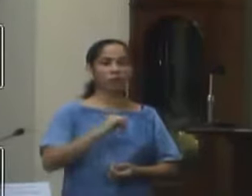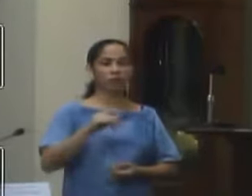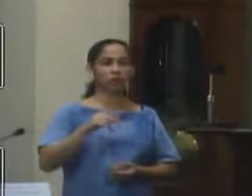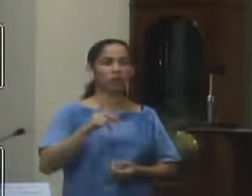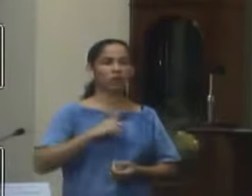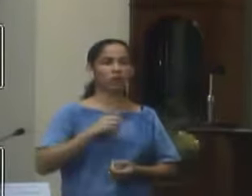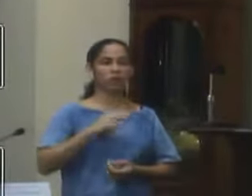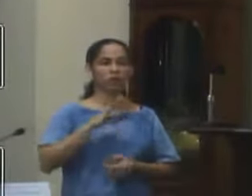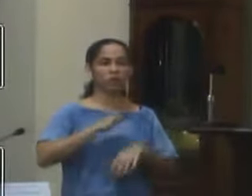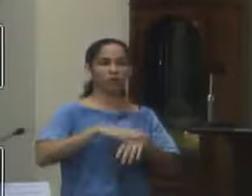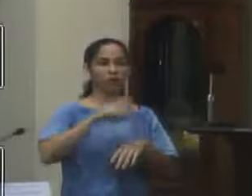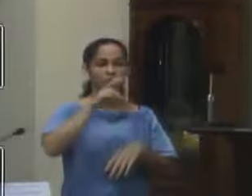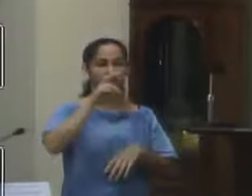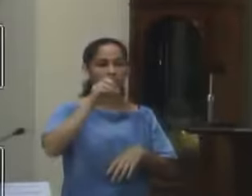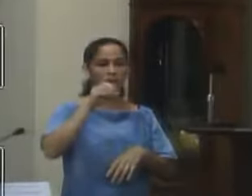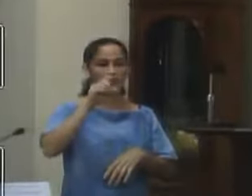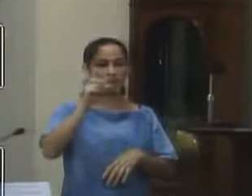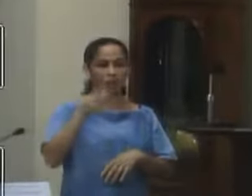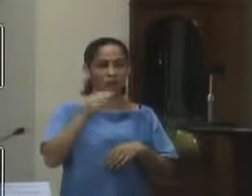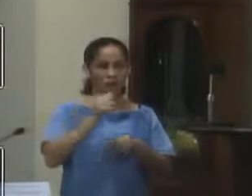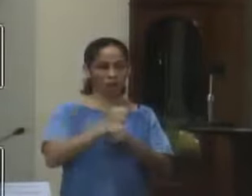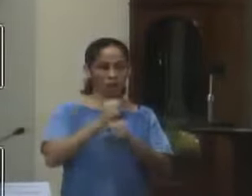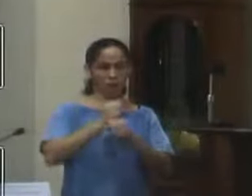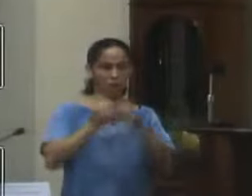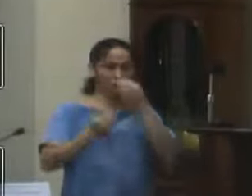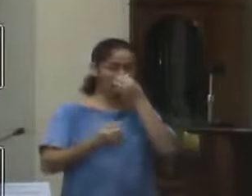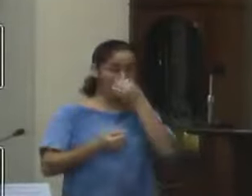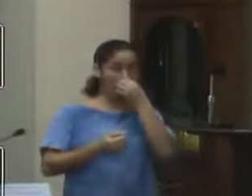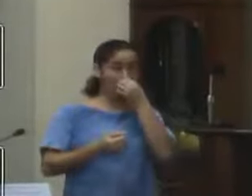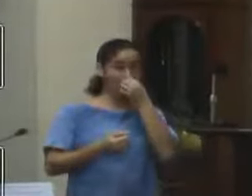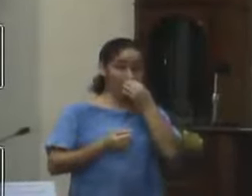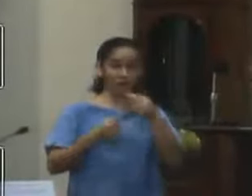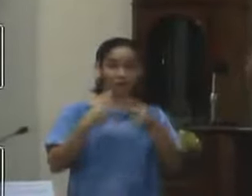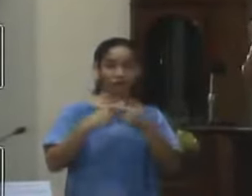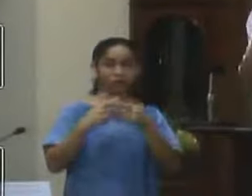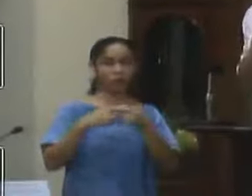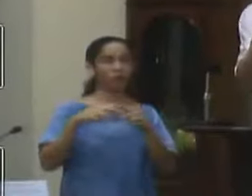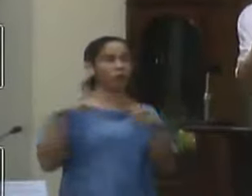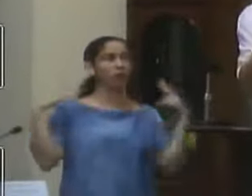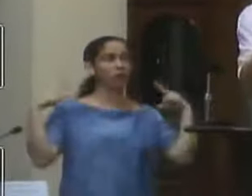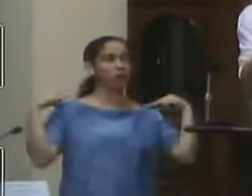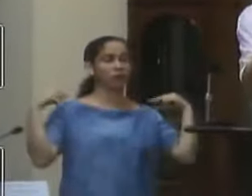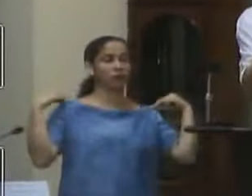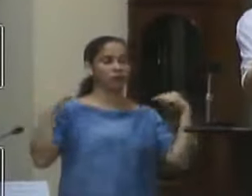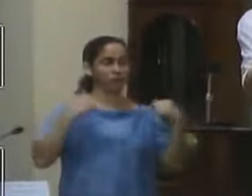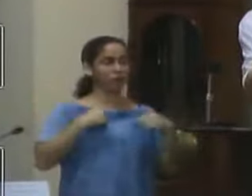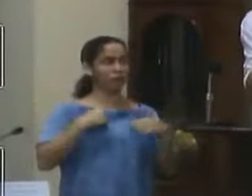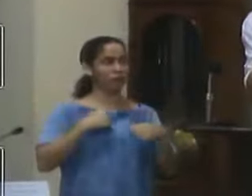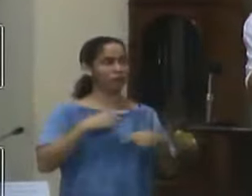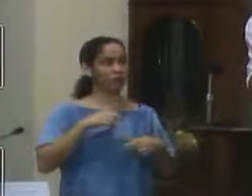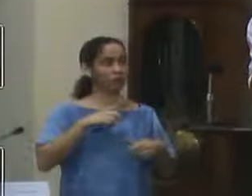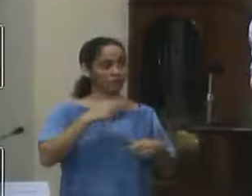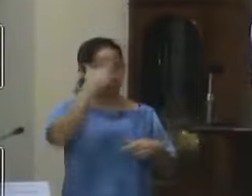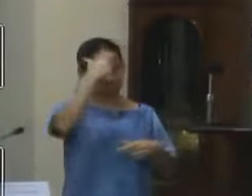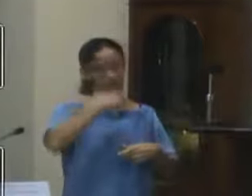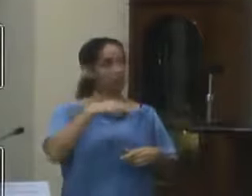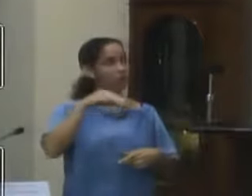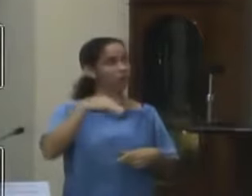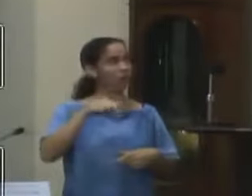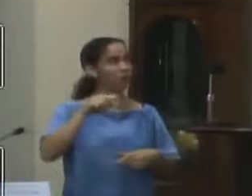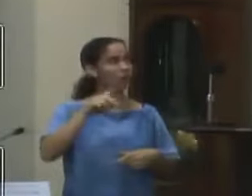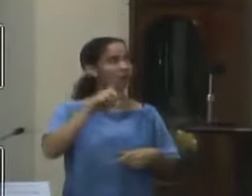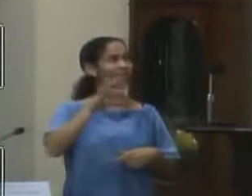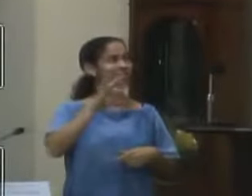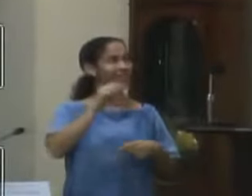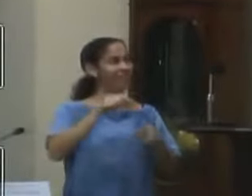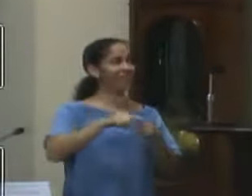mais de 50 mil ano, quer dizer, é porque os nossos motoristas, como eu, que recebo multa também, e não é pouca não,